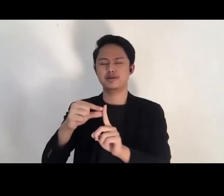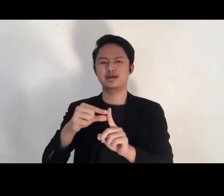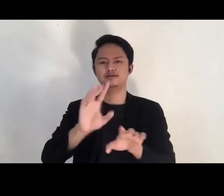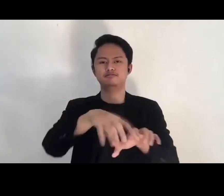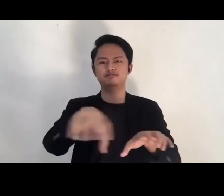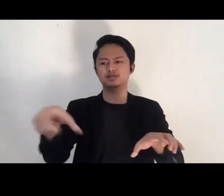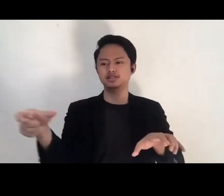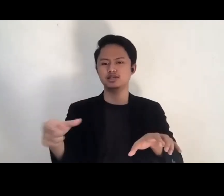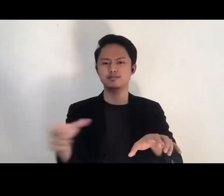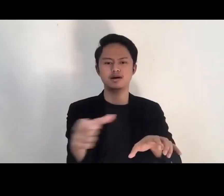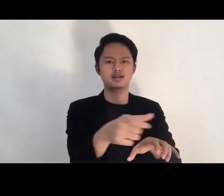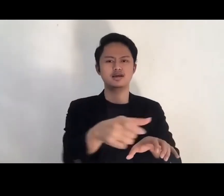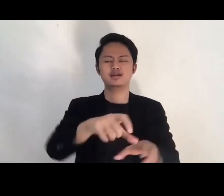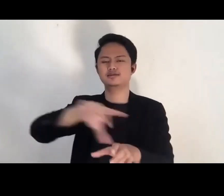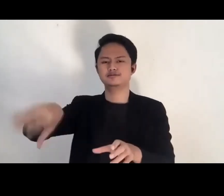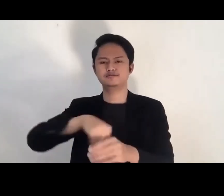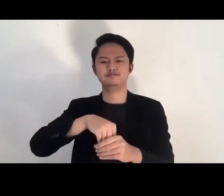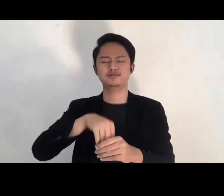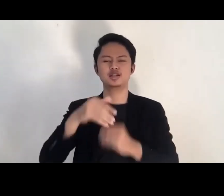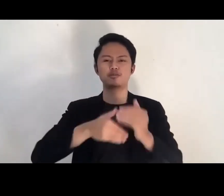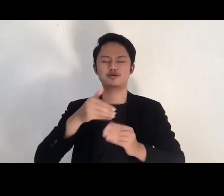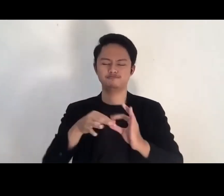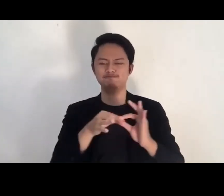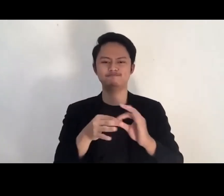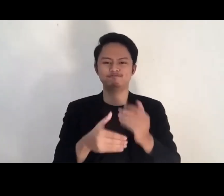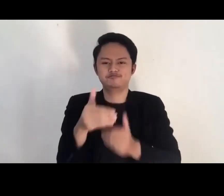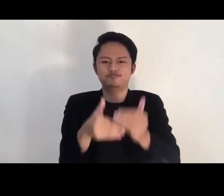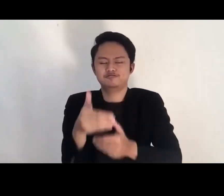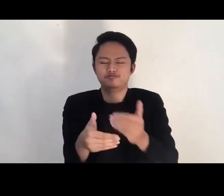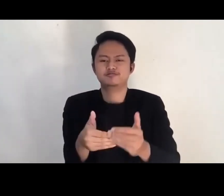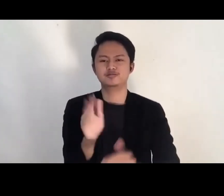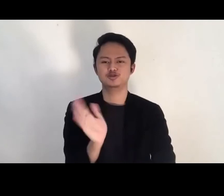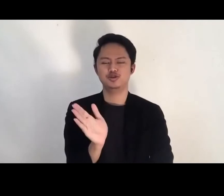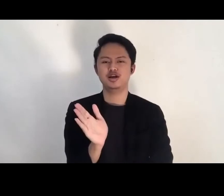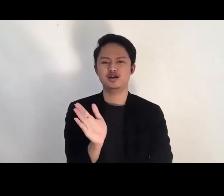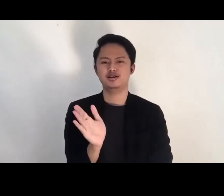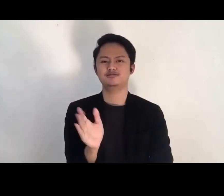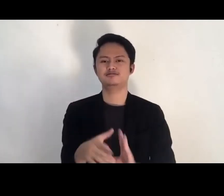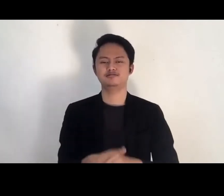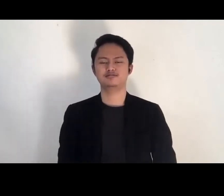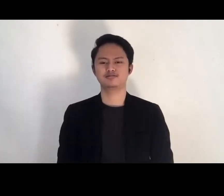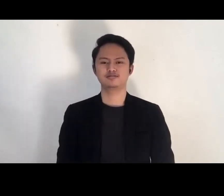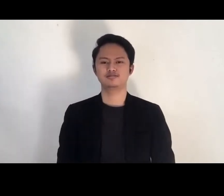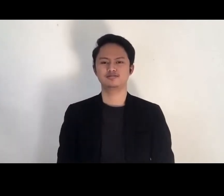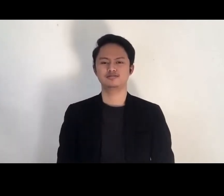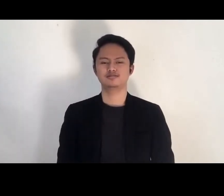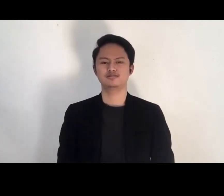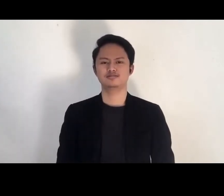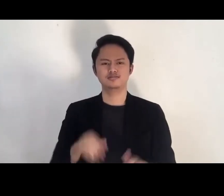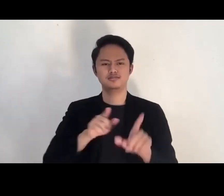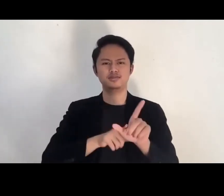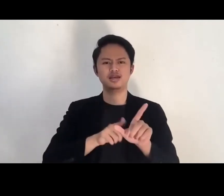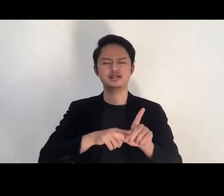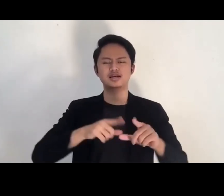kecamatan. Itu satu bentuk kerjasama yang kami sudah lakukan bersama-sama dengan mitra pendidikan. Di dalamnya ada Yayasan Sayangi